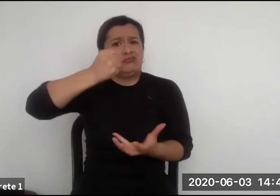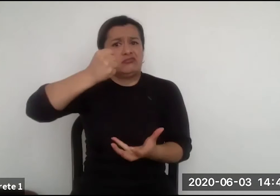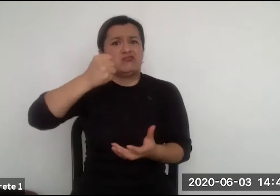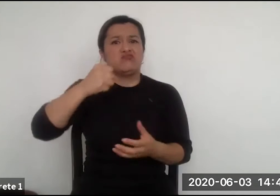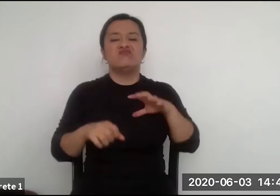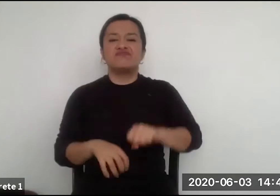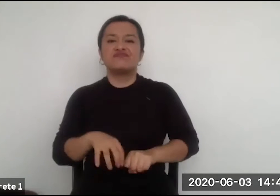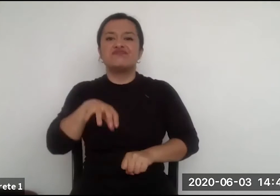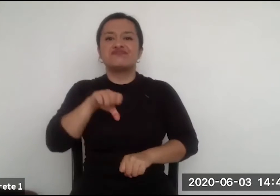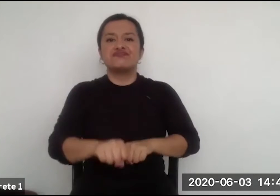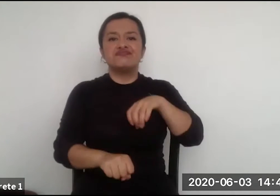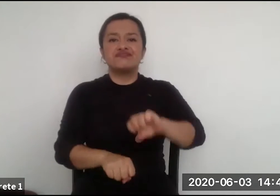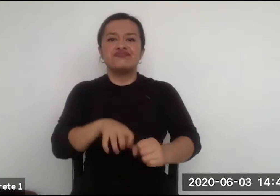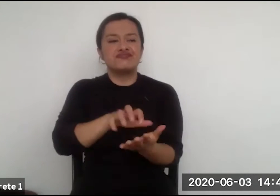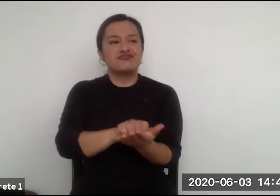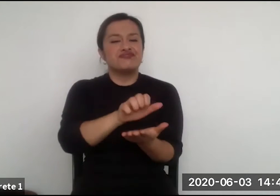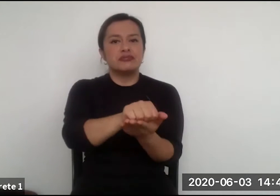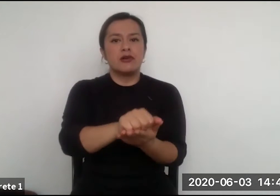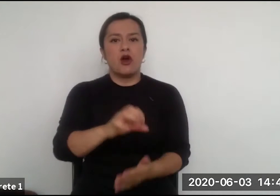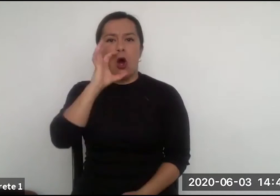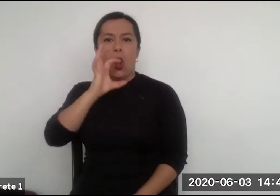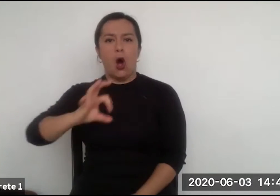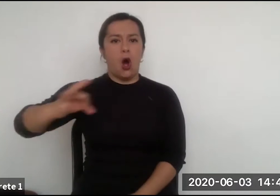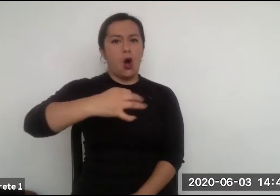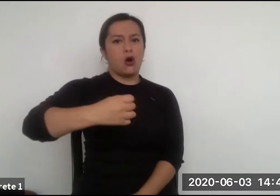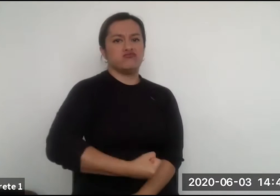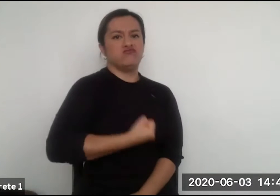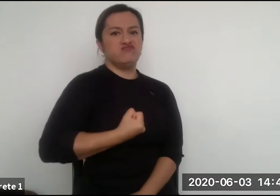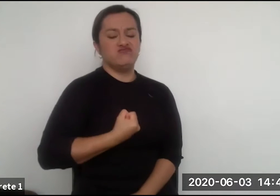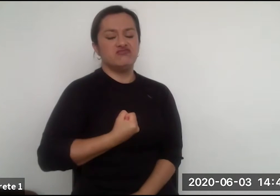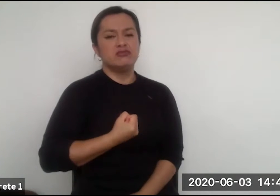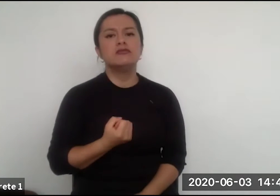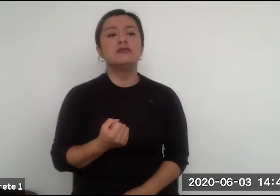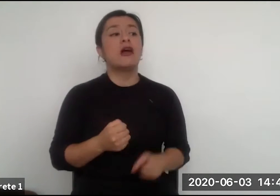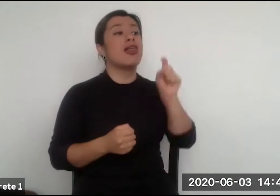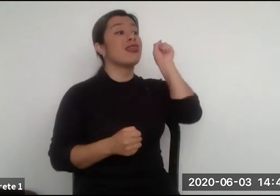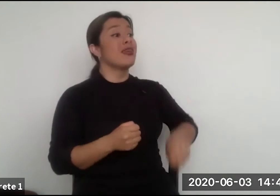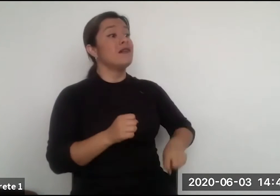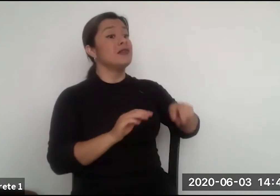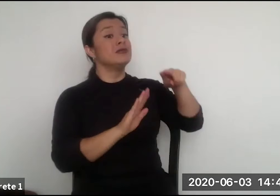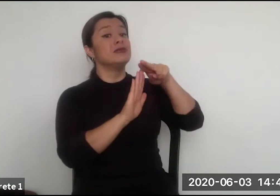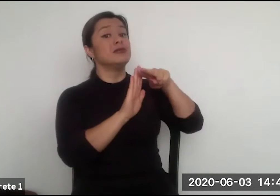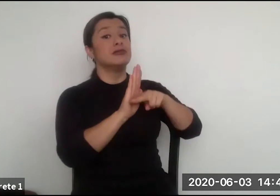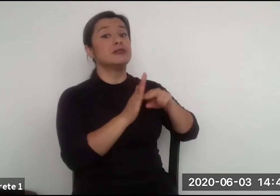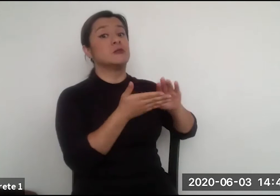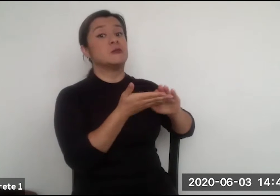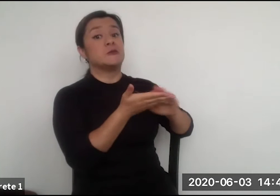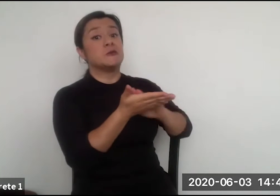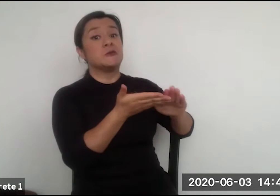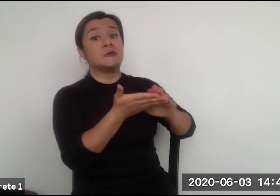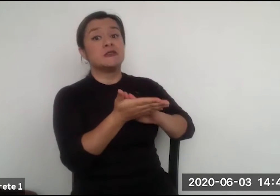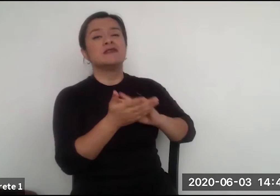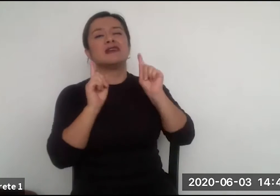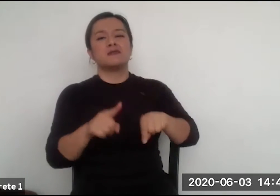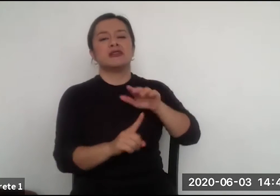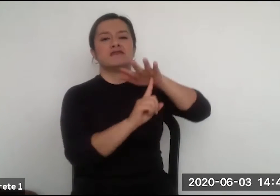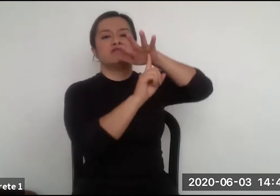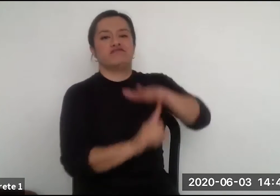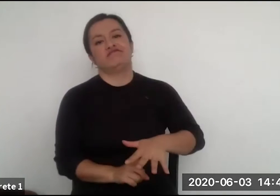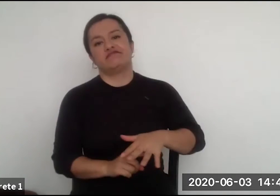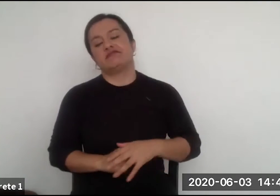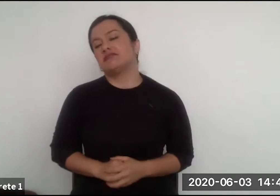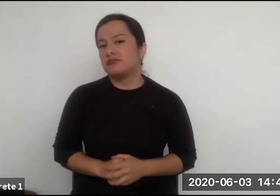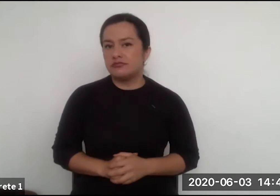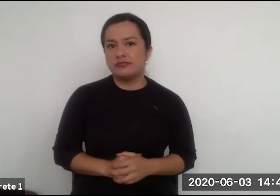colonial, que es patriarcal, que es normalizador y también, si se quiere, capacitista.